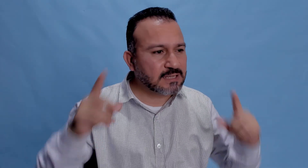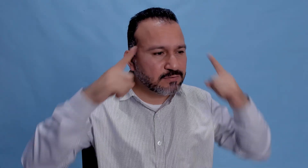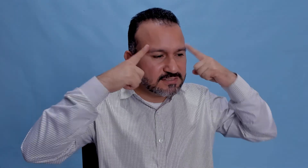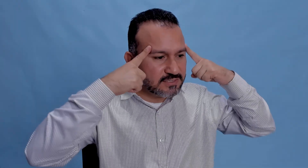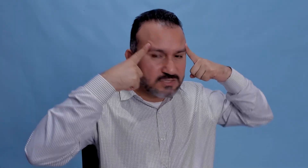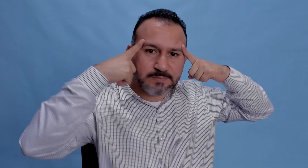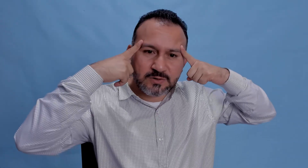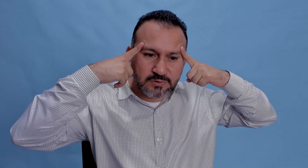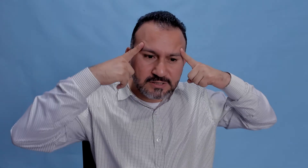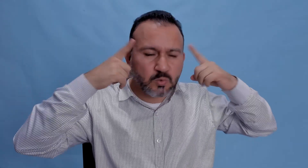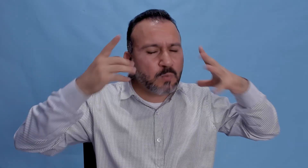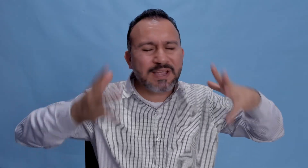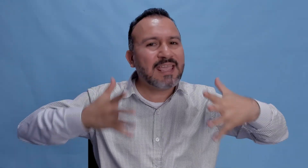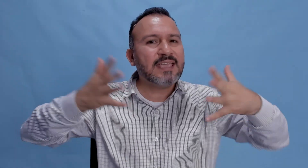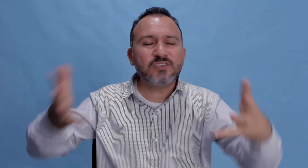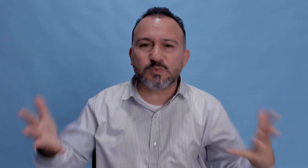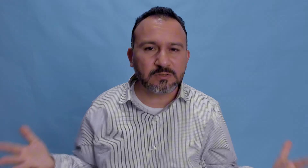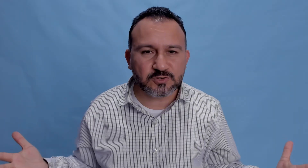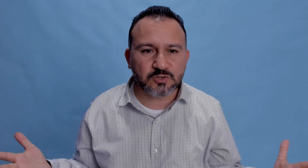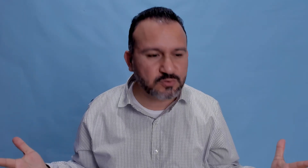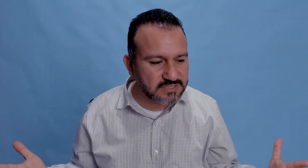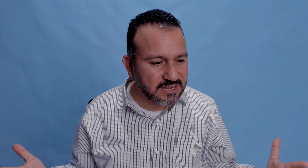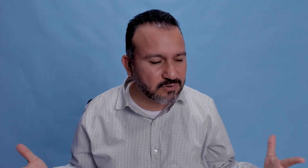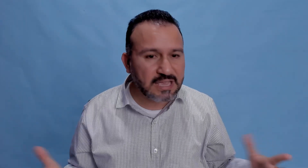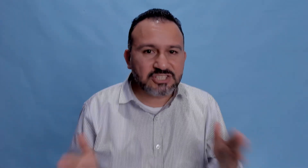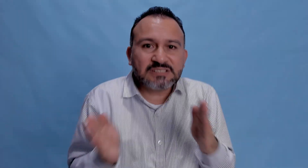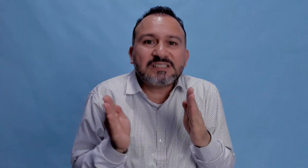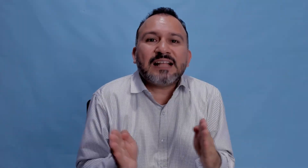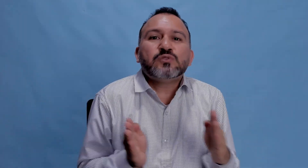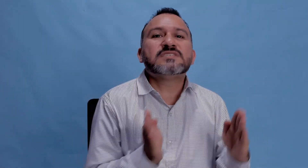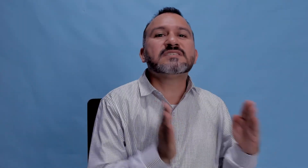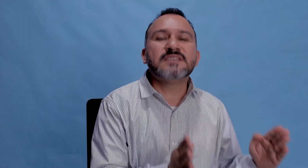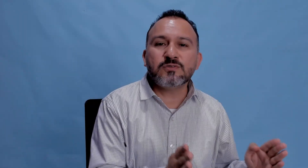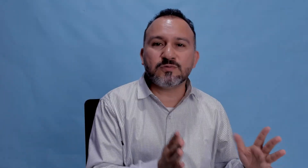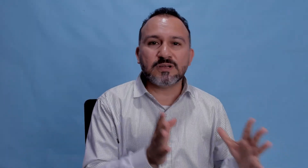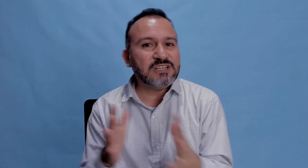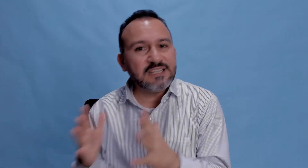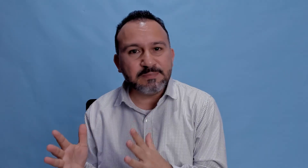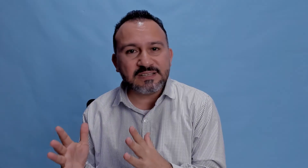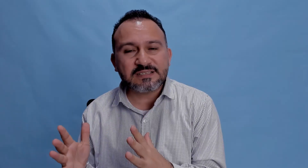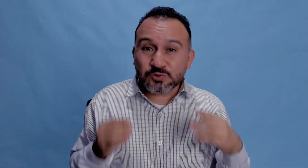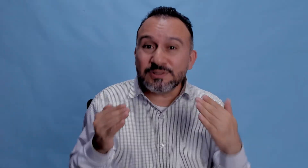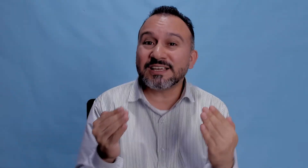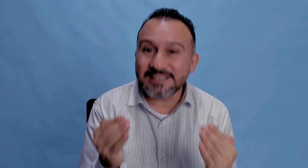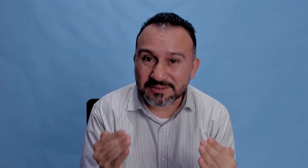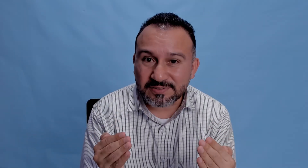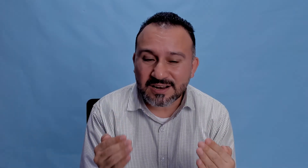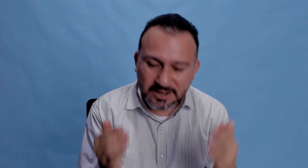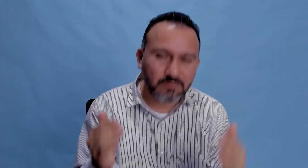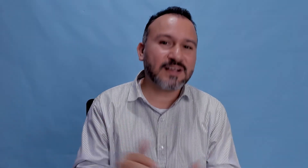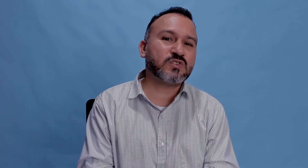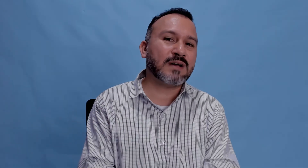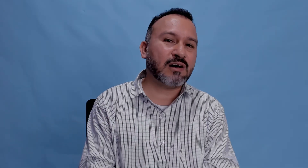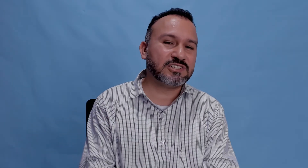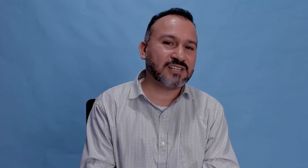talvez estejam se perguntando como é que é isso, professor Gustavo, de tradução de Libras. Toda quinta-feira eu faço uma aula de